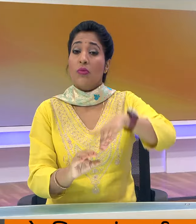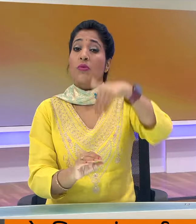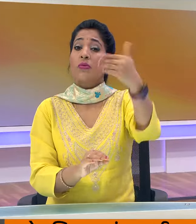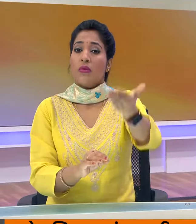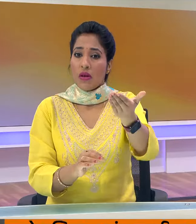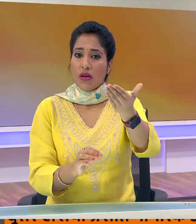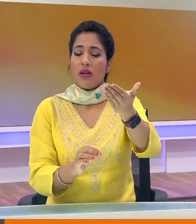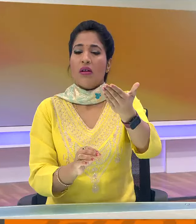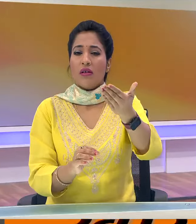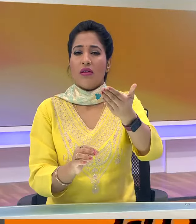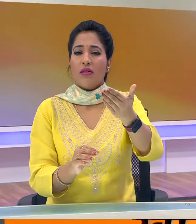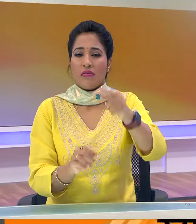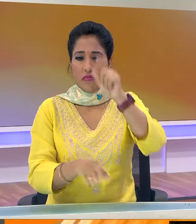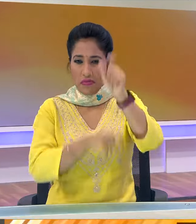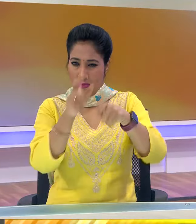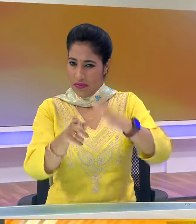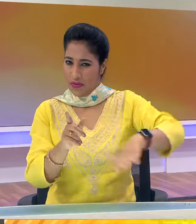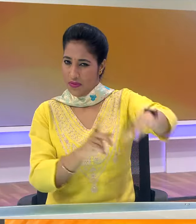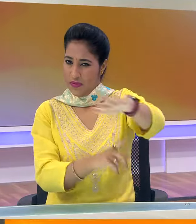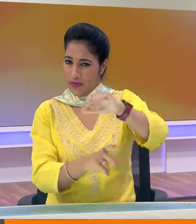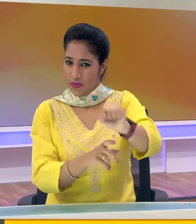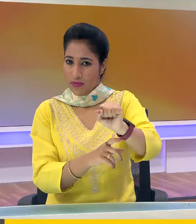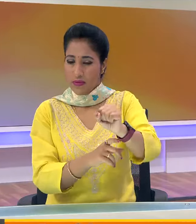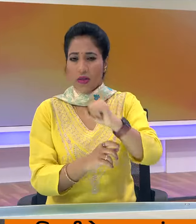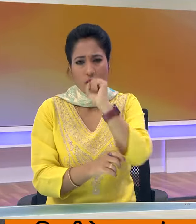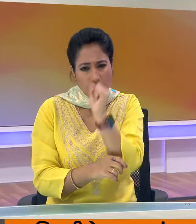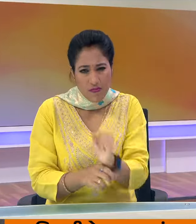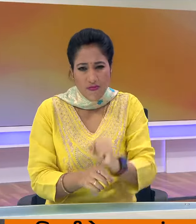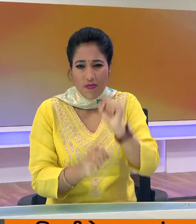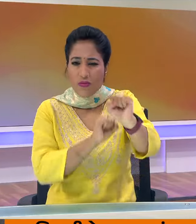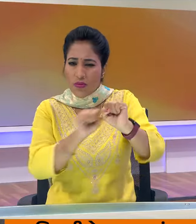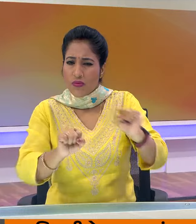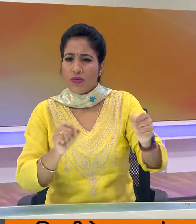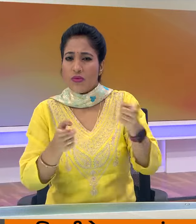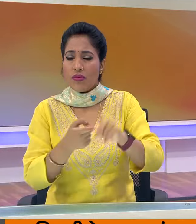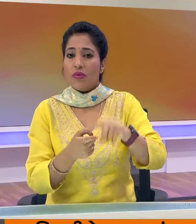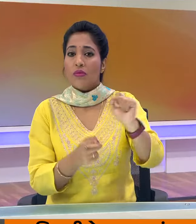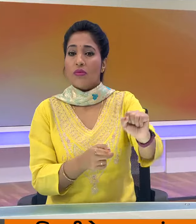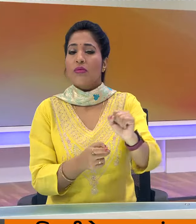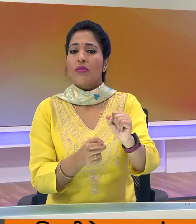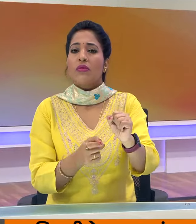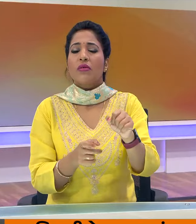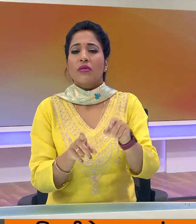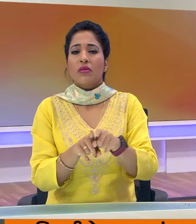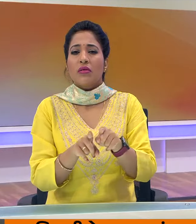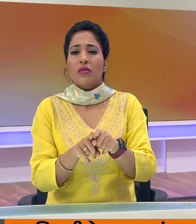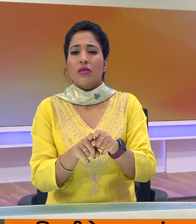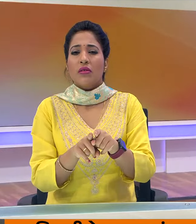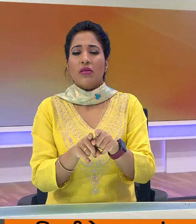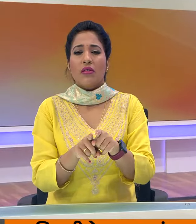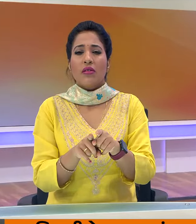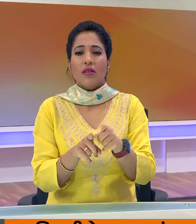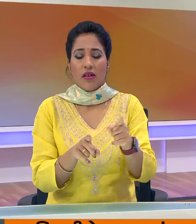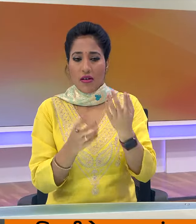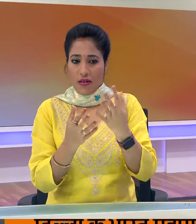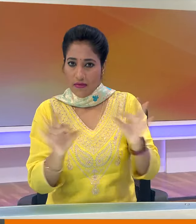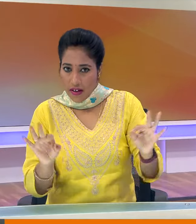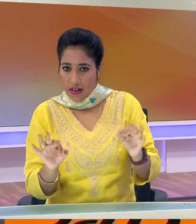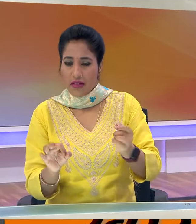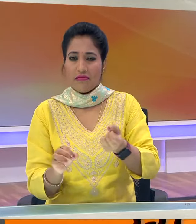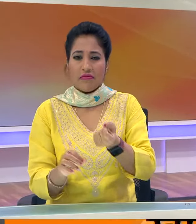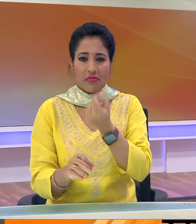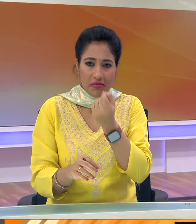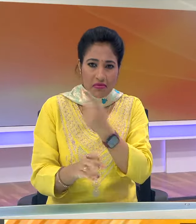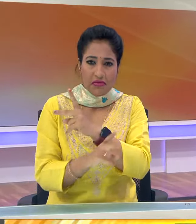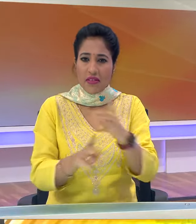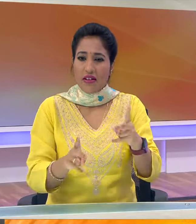70 साल से ऊपर वाला जो लोग है, हम लोगों का बुजुर्ग लोग है, उन लोगों को जो ये सुविधा मुहैया कराया गया